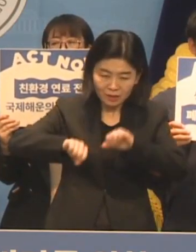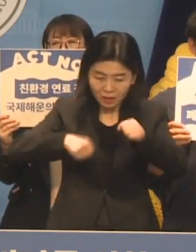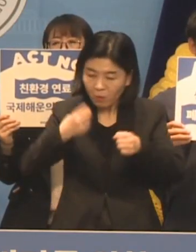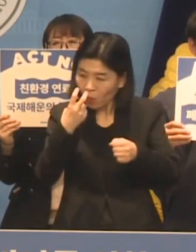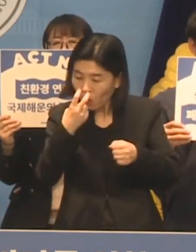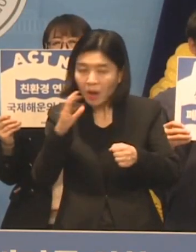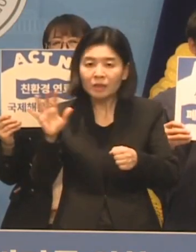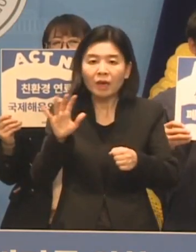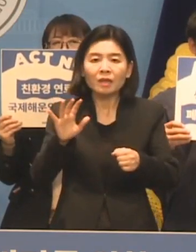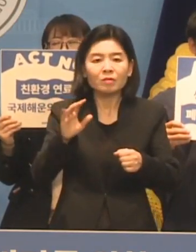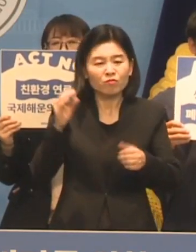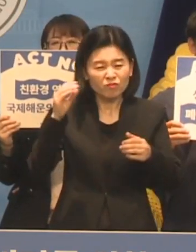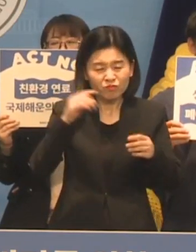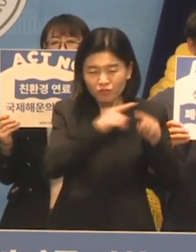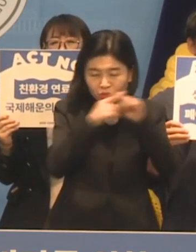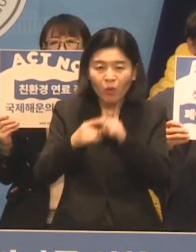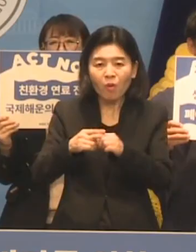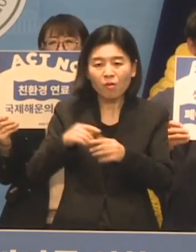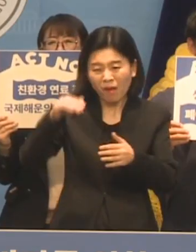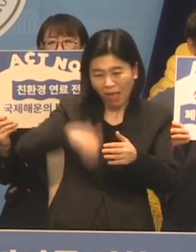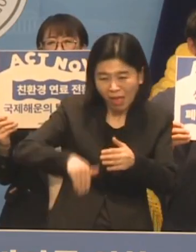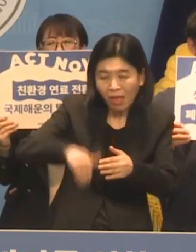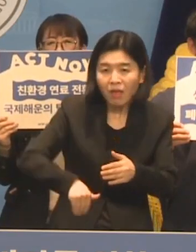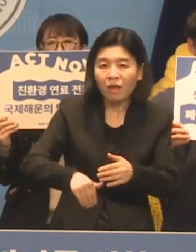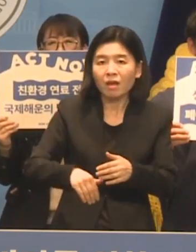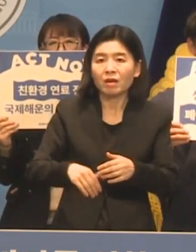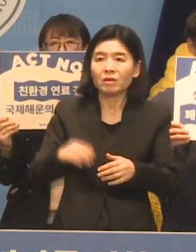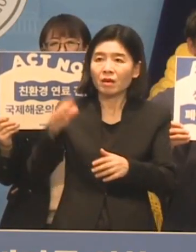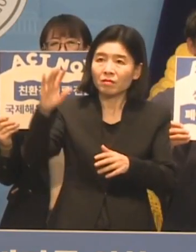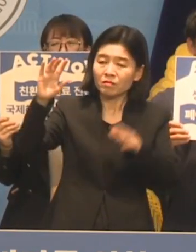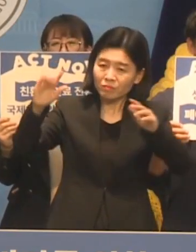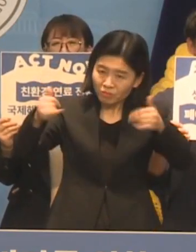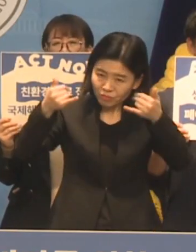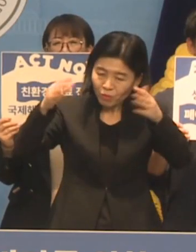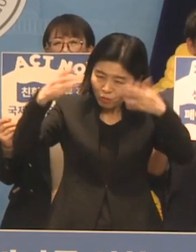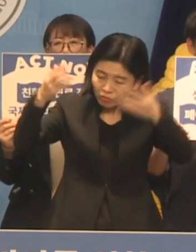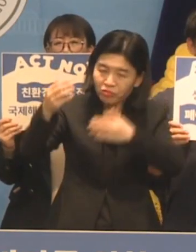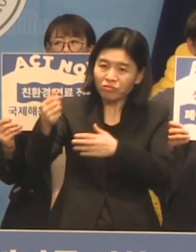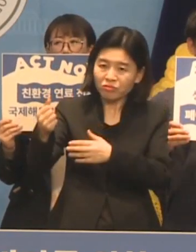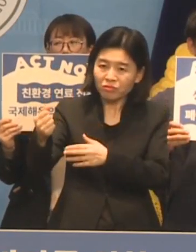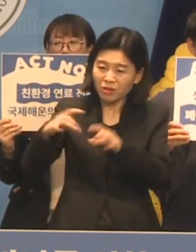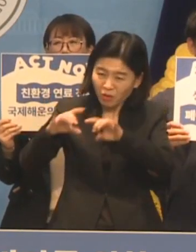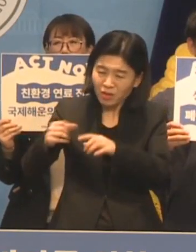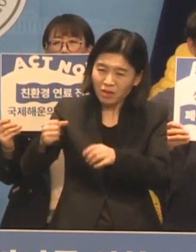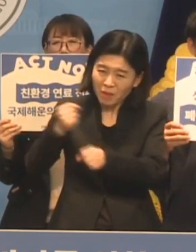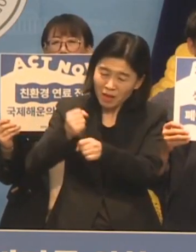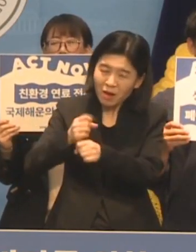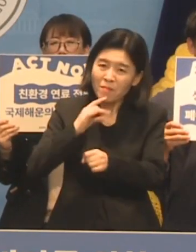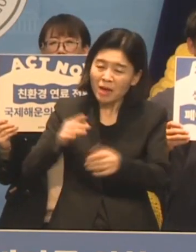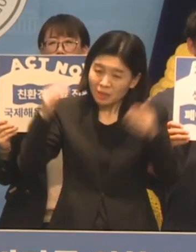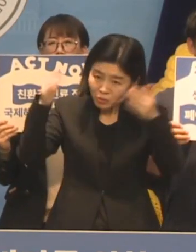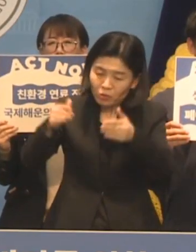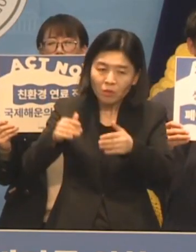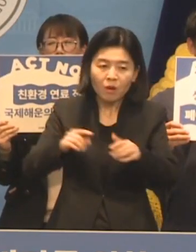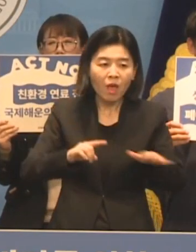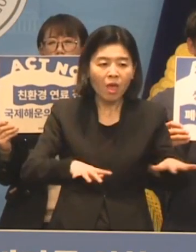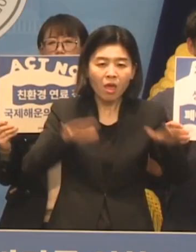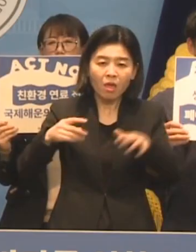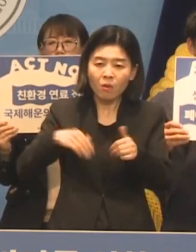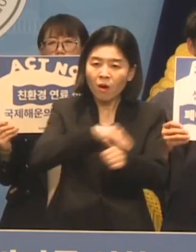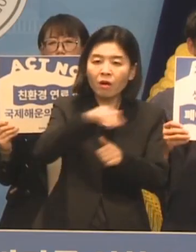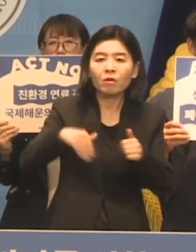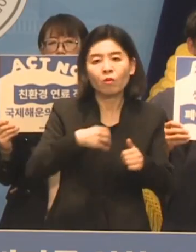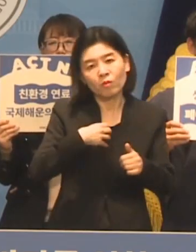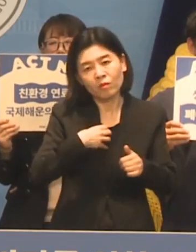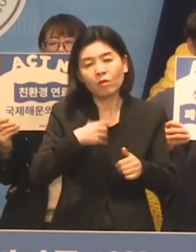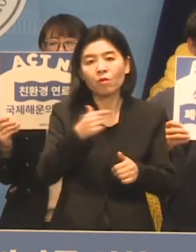공간에 대한 개발과 해상 풍력의 양적 확대에만 집중한 정책은 해양 환경을 위협하고 있습니다. 기후위기로 인한 해양